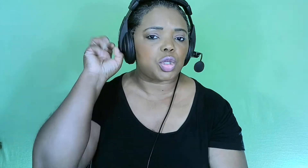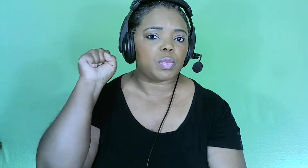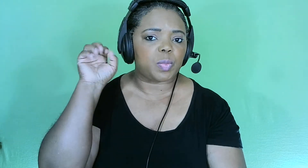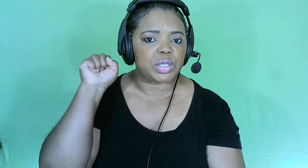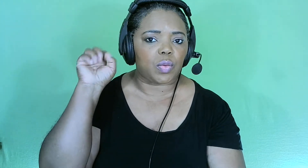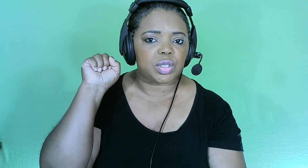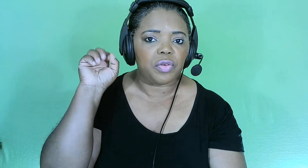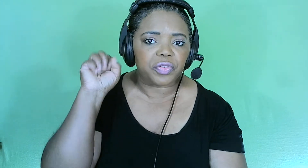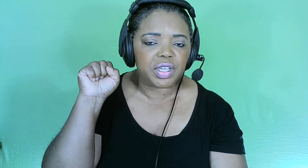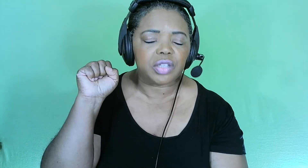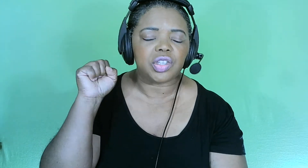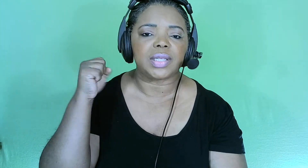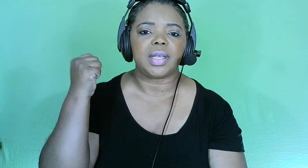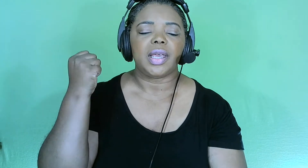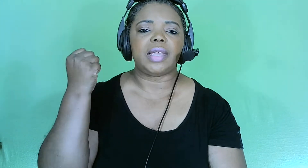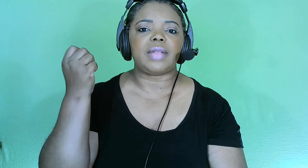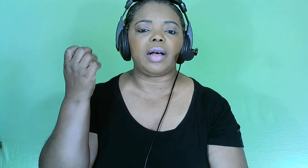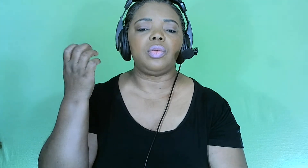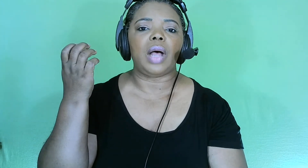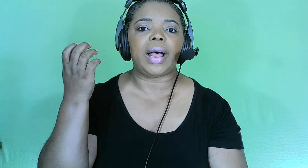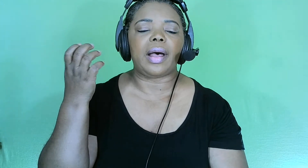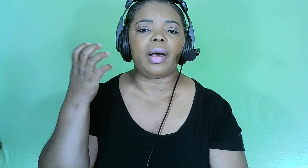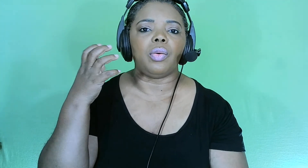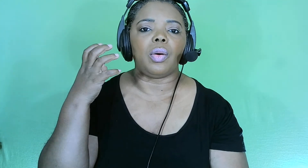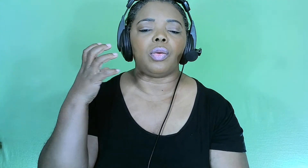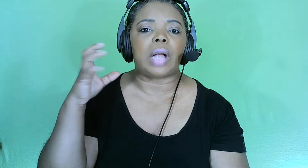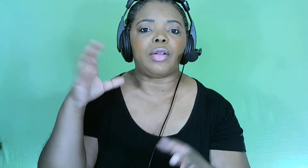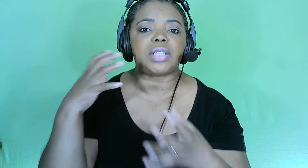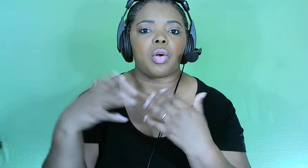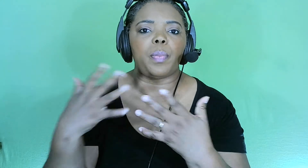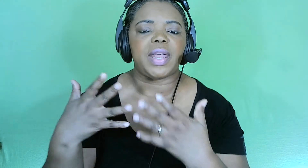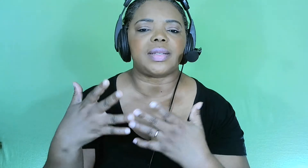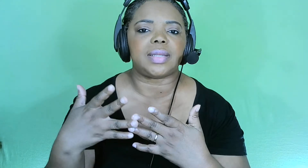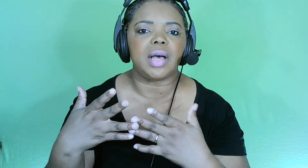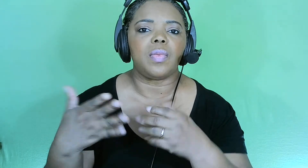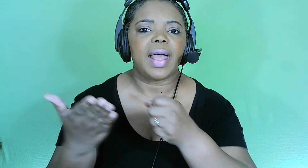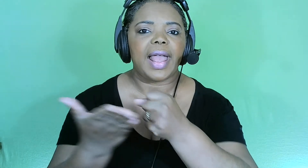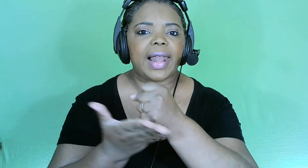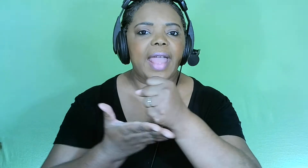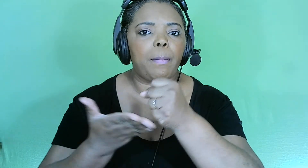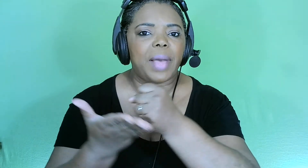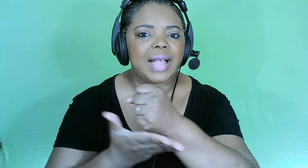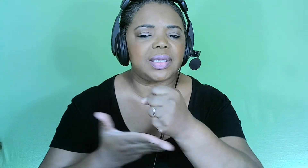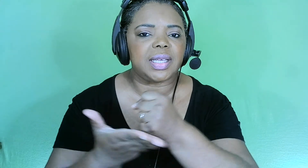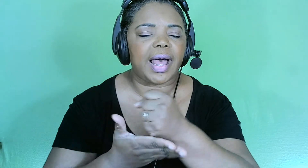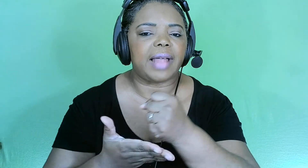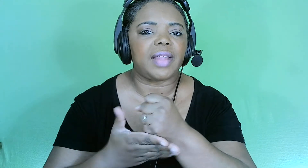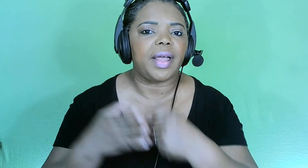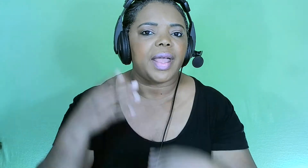somos pessoas ouvintes, então a nossa compreensão ela é baseada